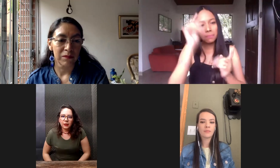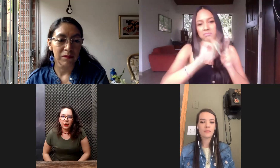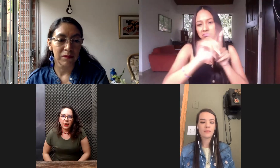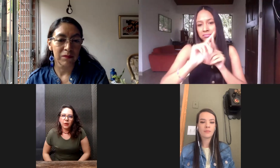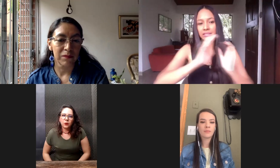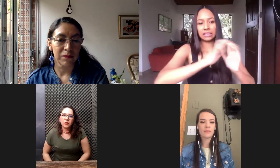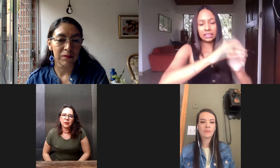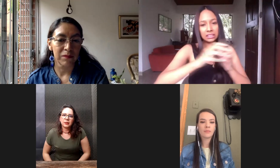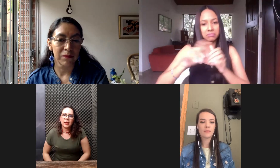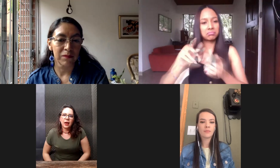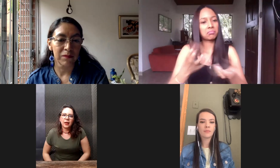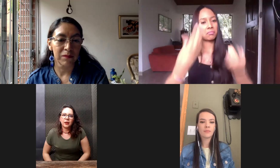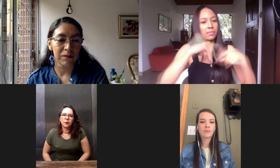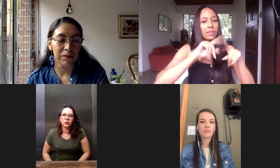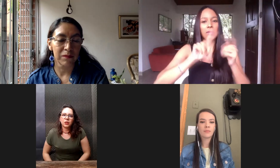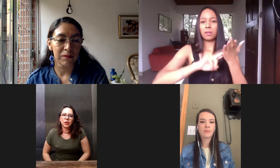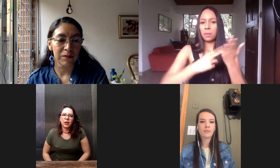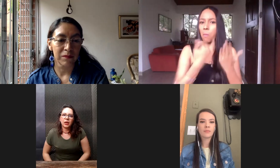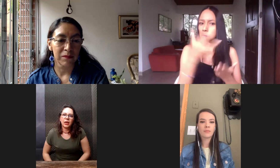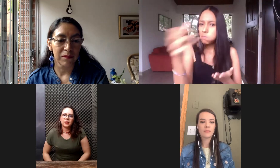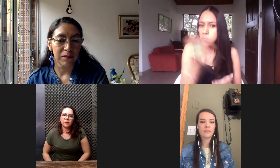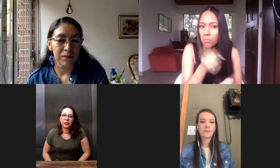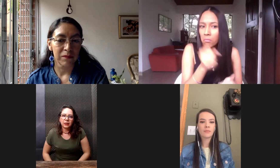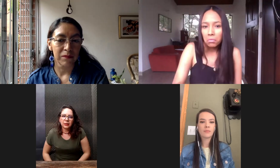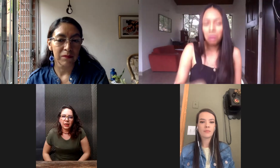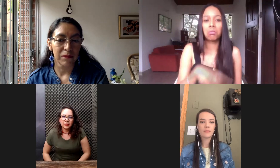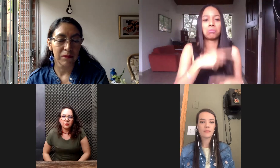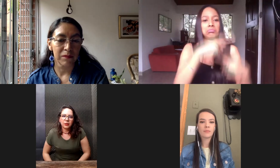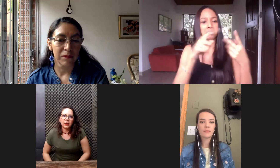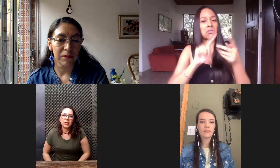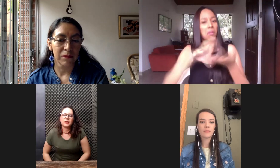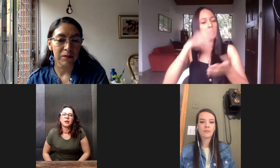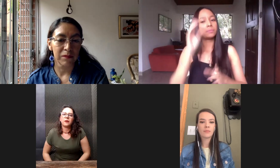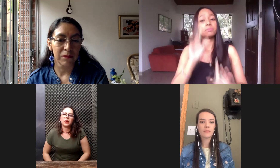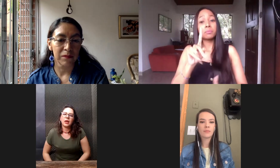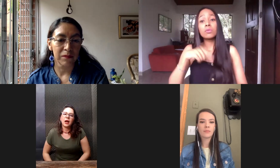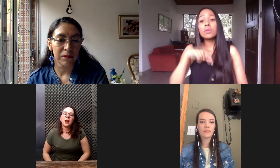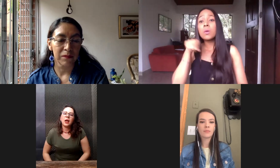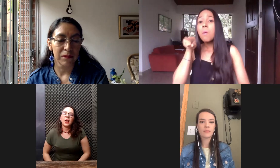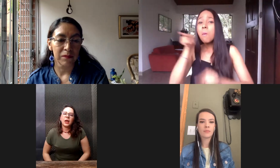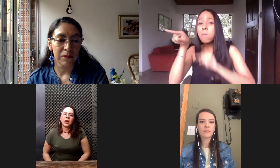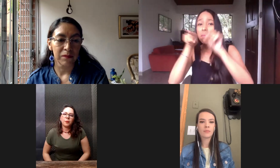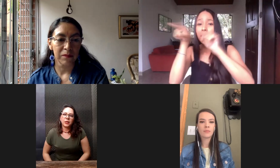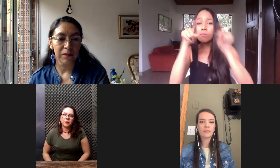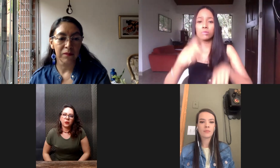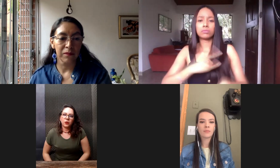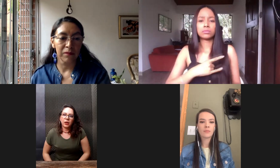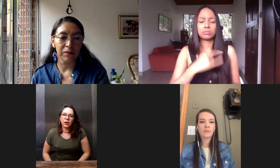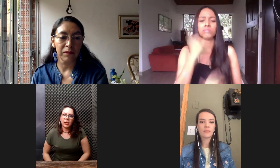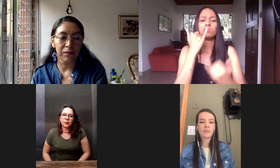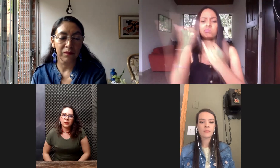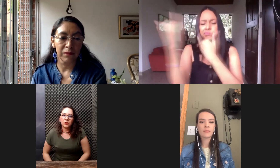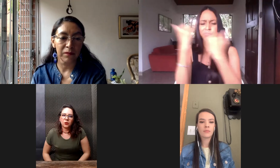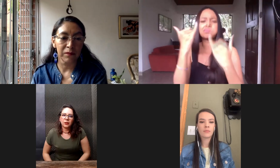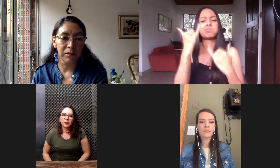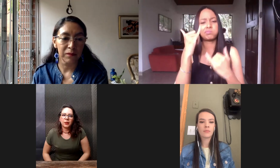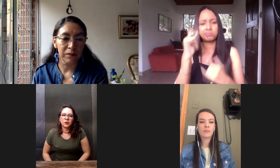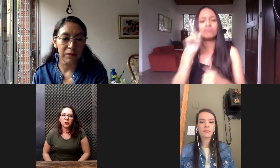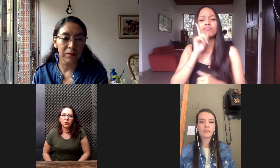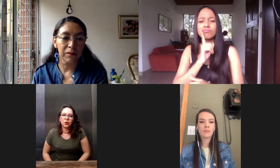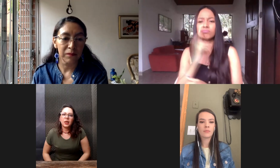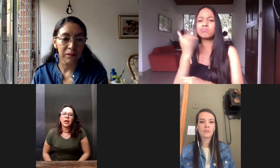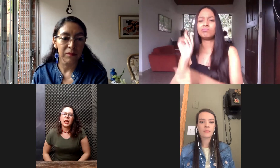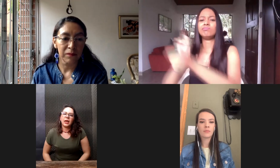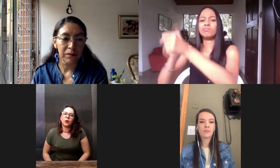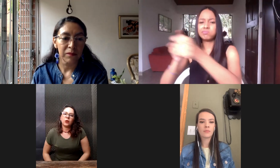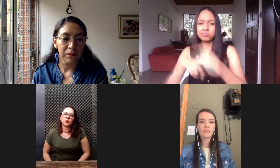diferente. En la universidad, digamos que en las diferentes clases y materias había el acompañamiento del servicio de